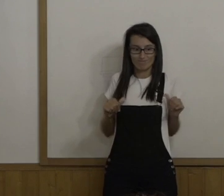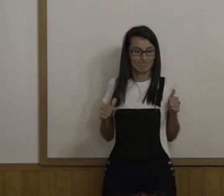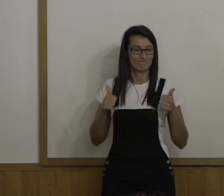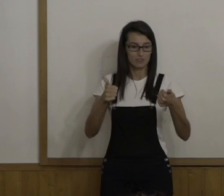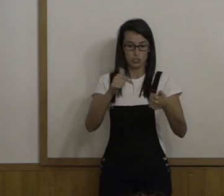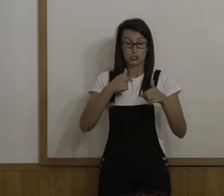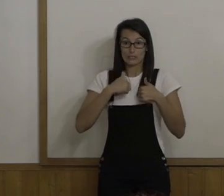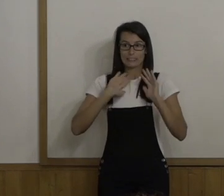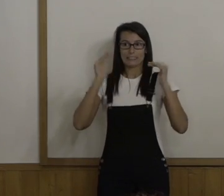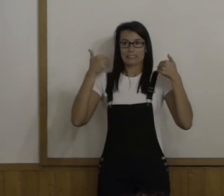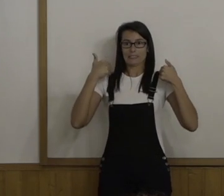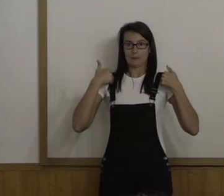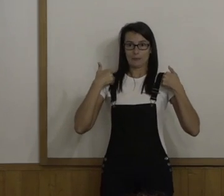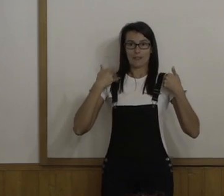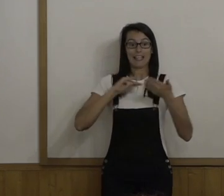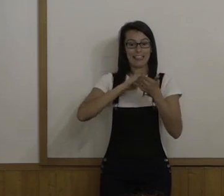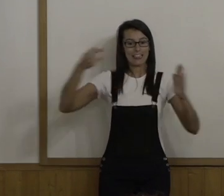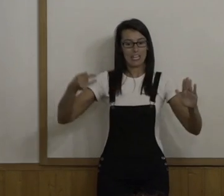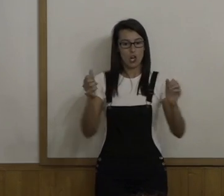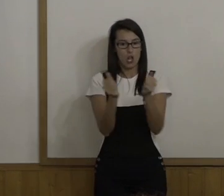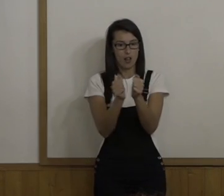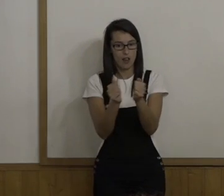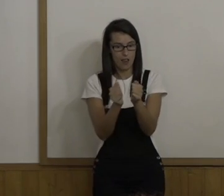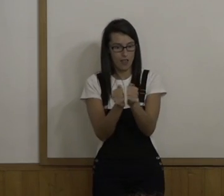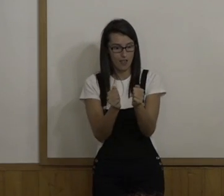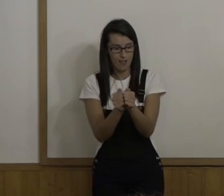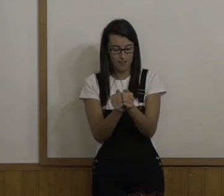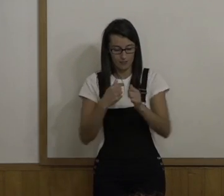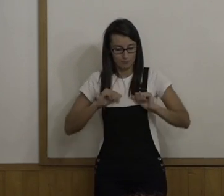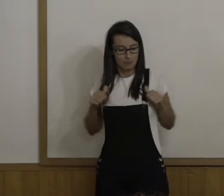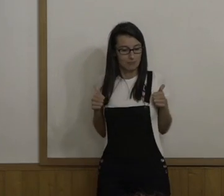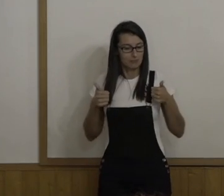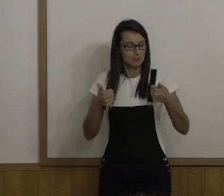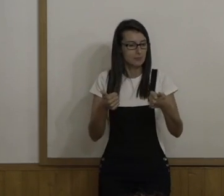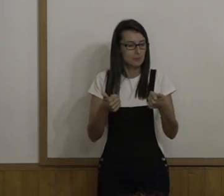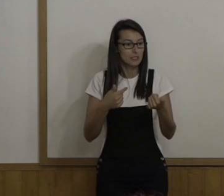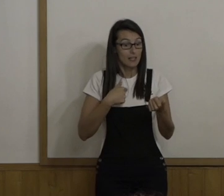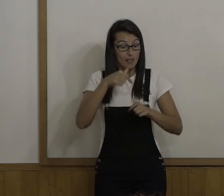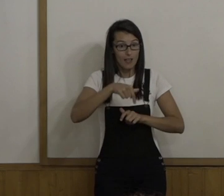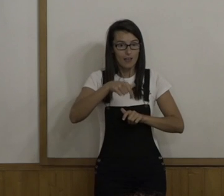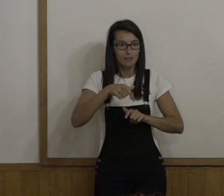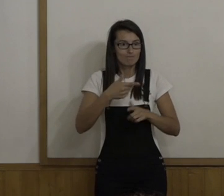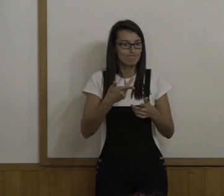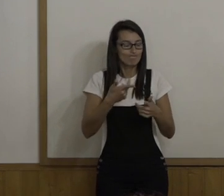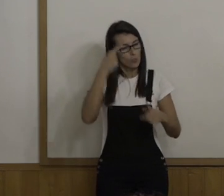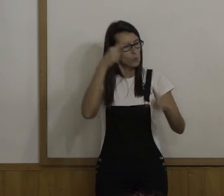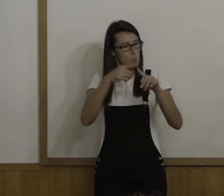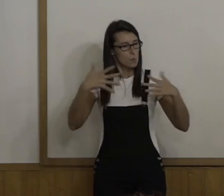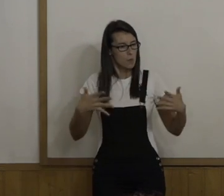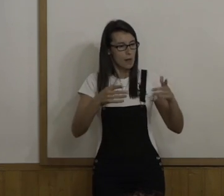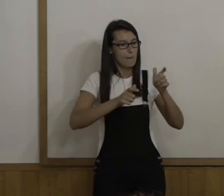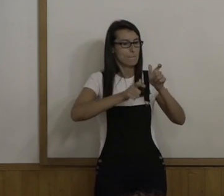la responsabilidad aquí de abrir las Tecnolareiras, y hoy realmente se buscaba un poquito que aquí consiguiéramos traer de alguna manera